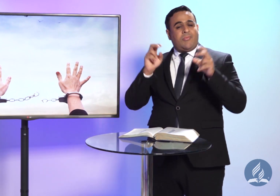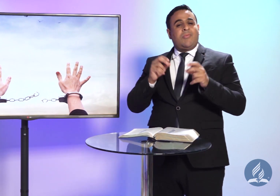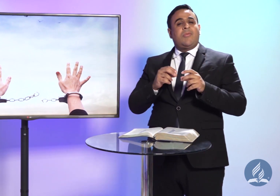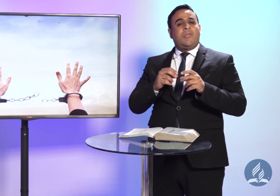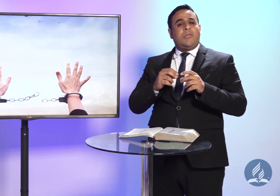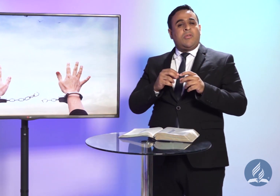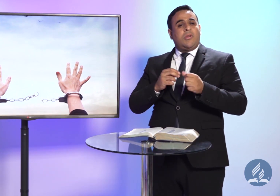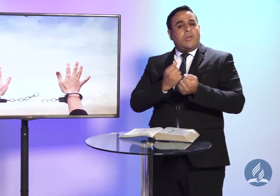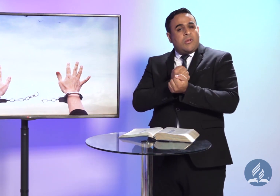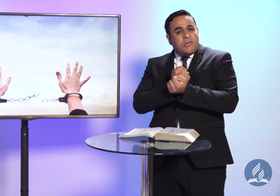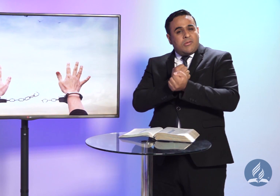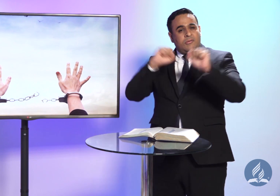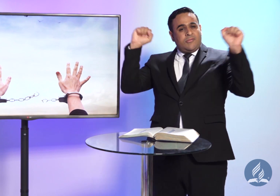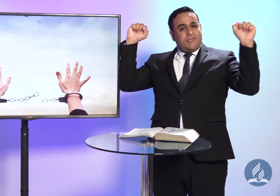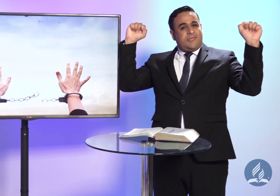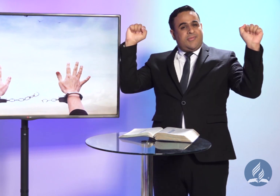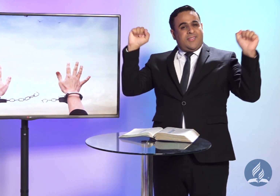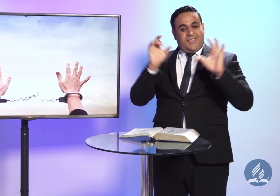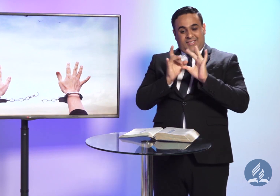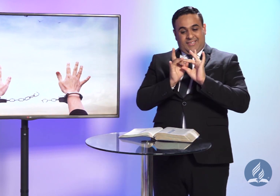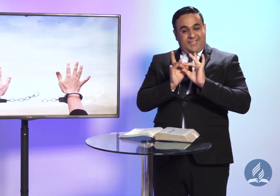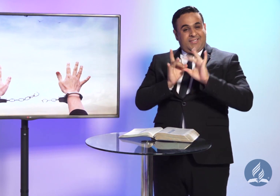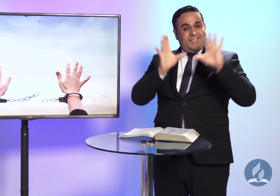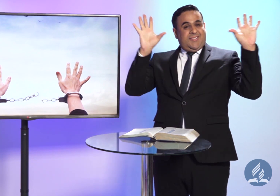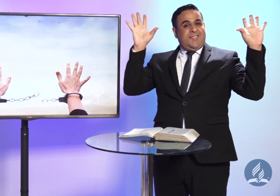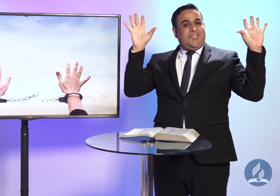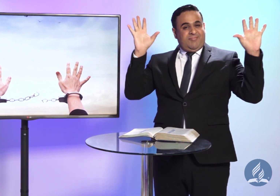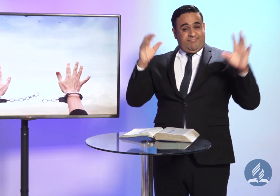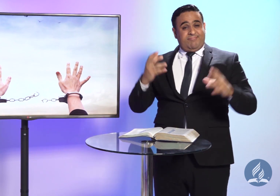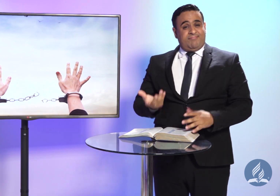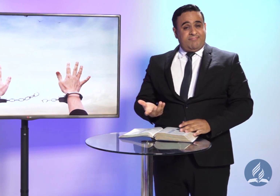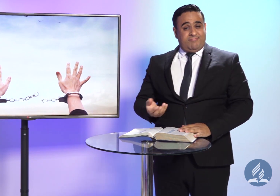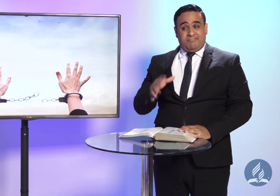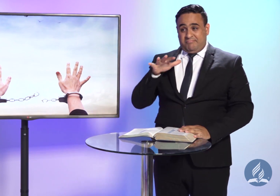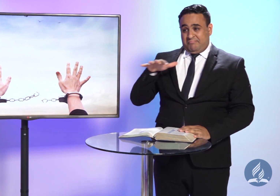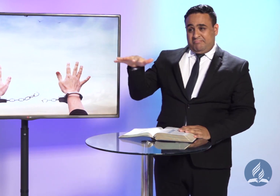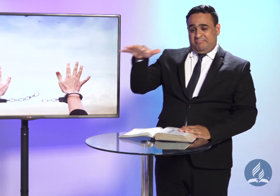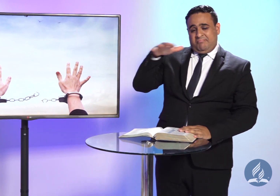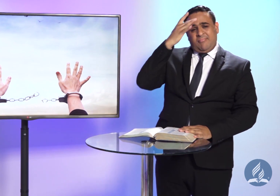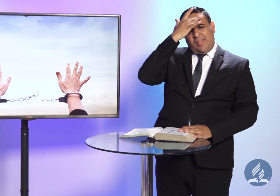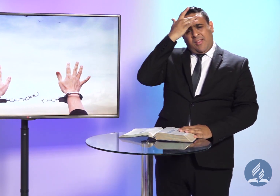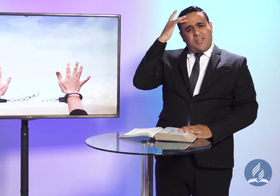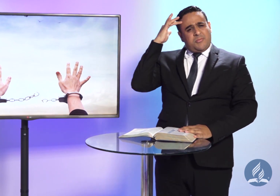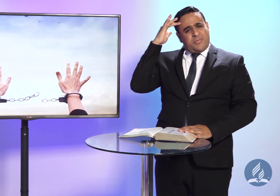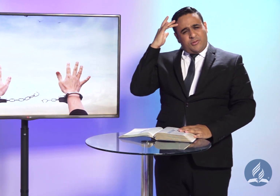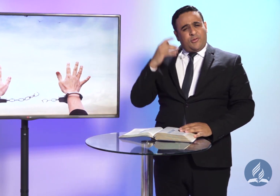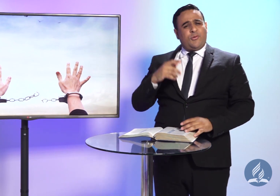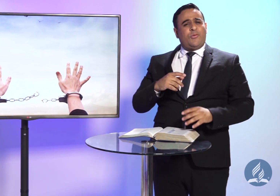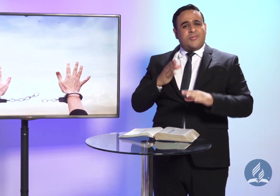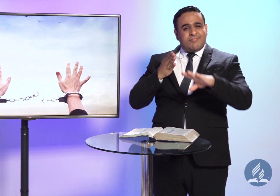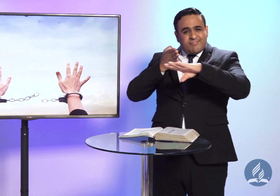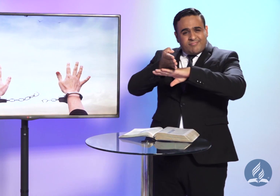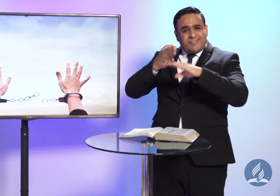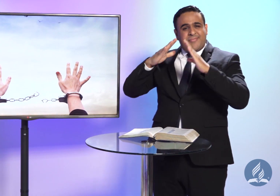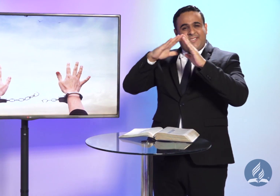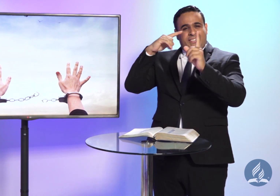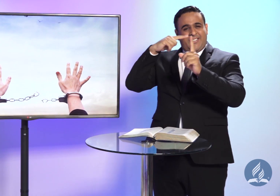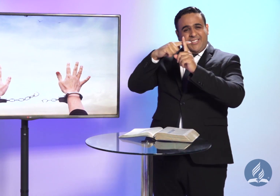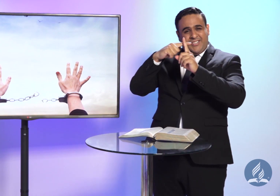Você está vendo a imagem e essa imagem reflete a ideia de liberdade. O que isso quer dizer